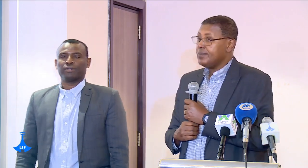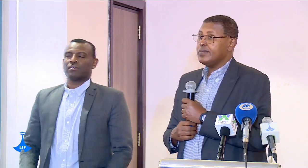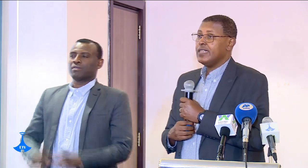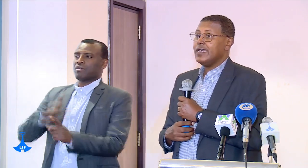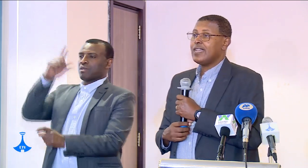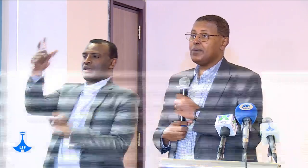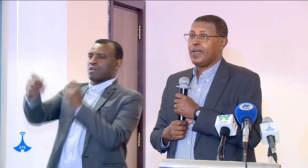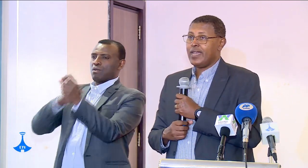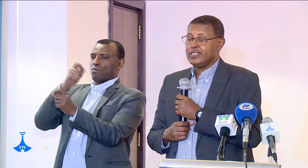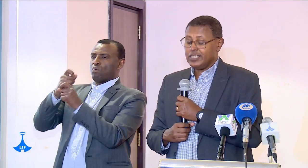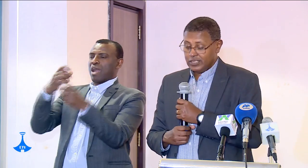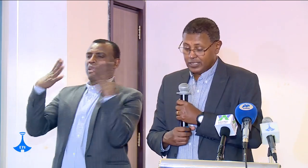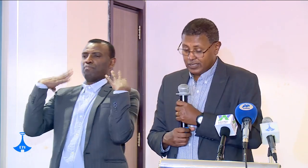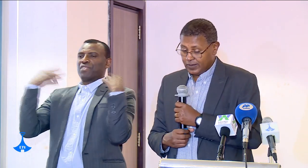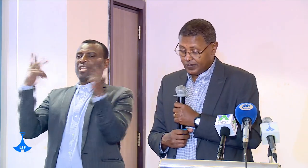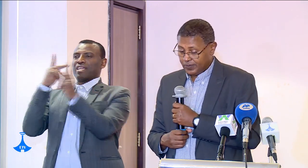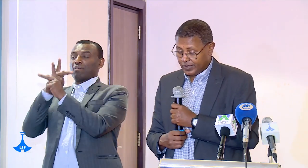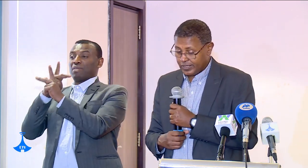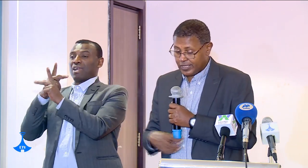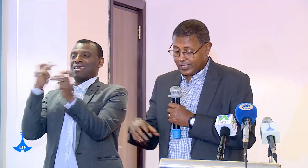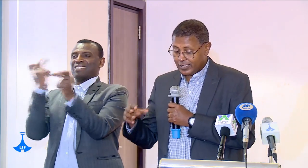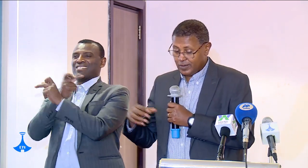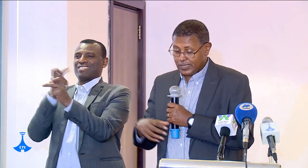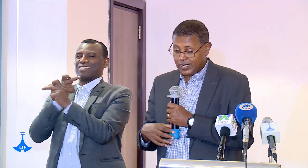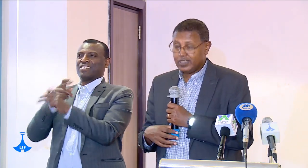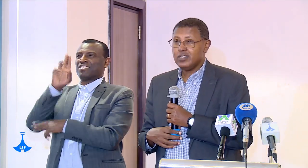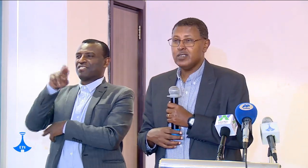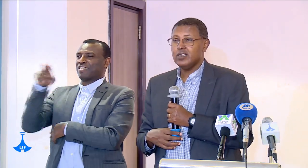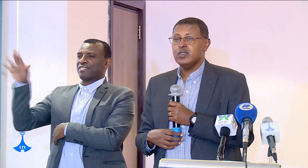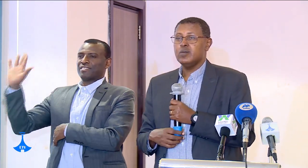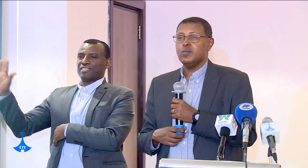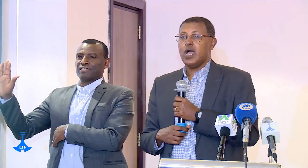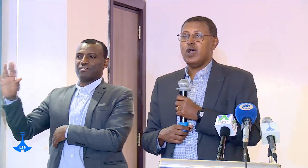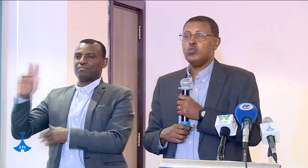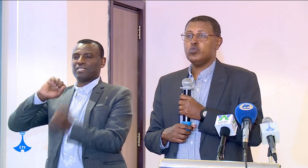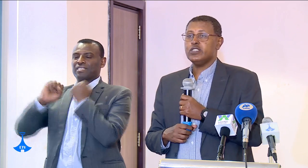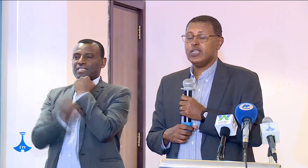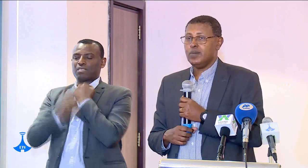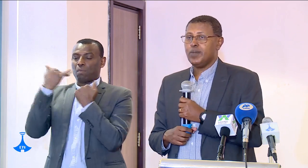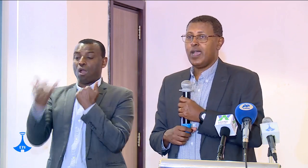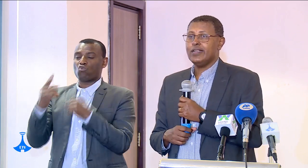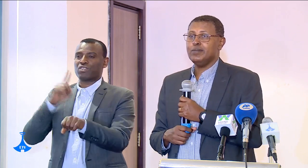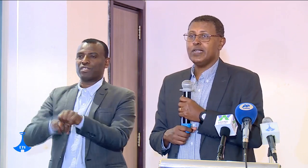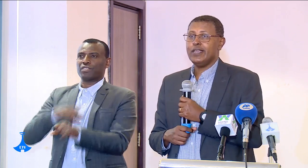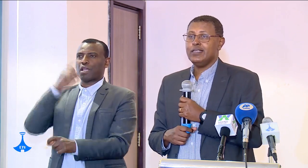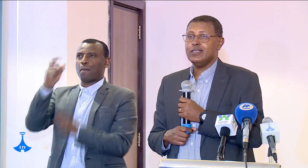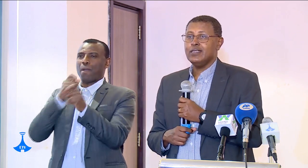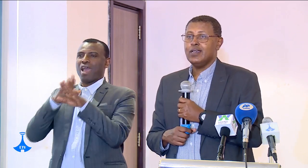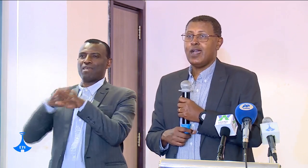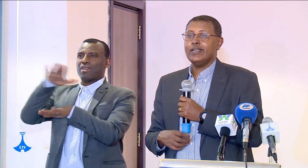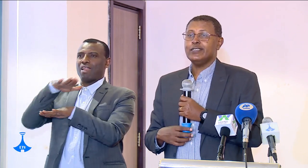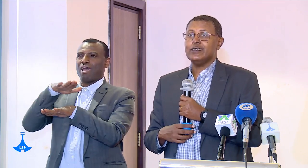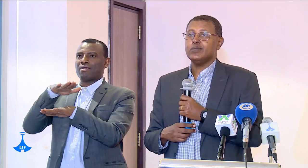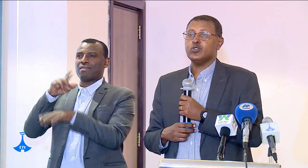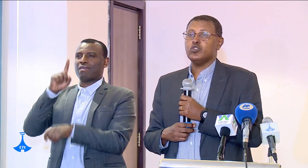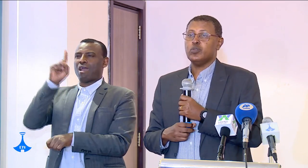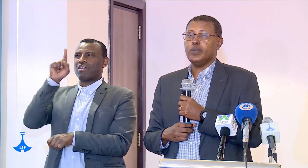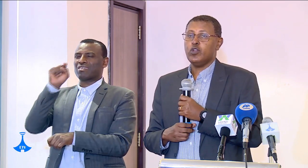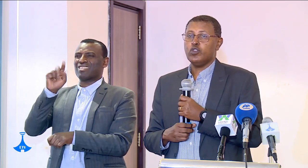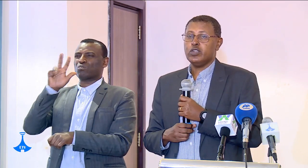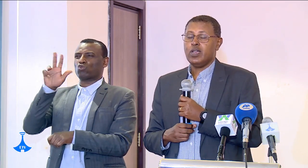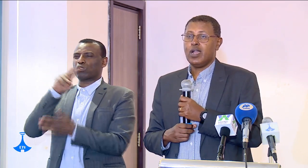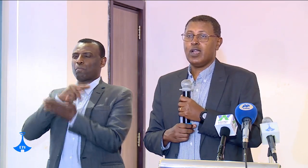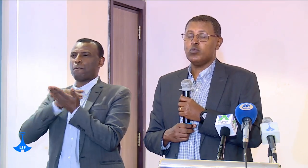ዓለም ጤና ጥበቃ ድርጅት ስታቲክስ መሰረት በአሁኑ ጊዜ በዓለም ላይ